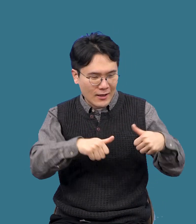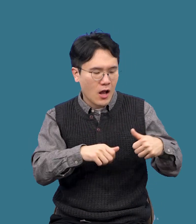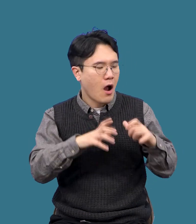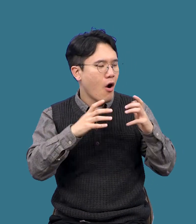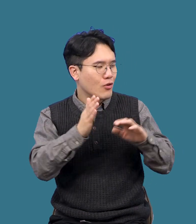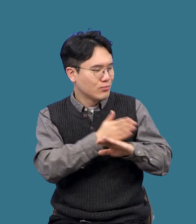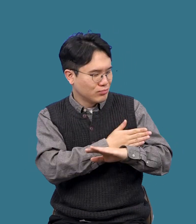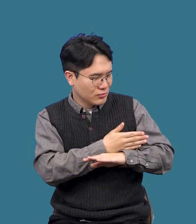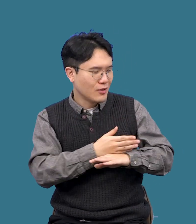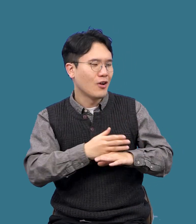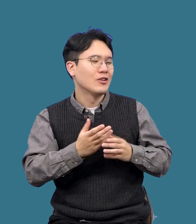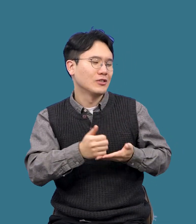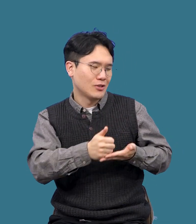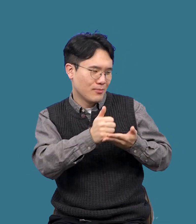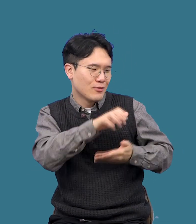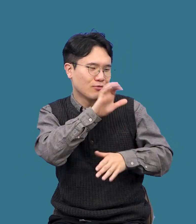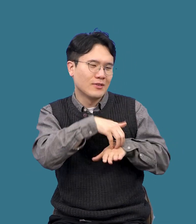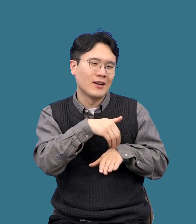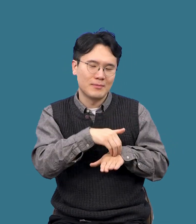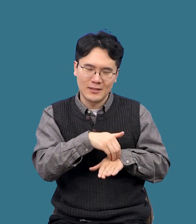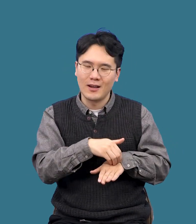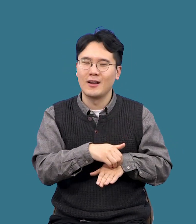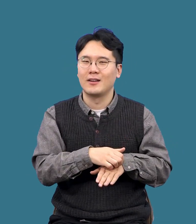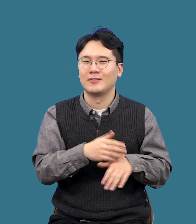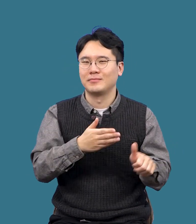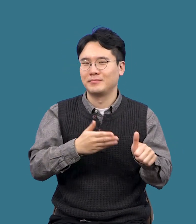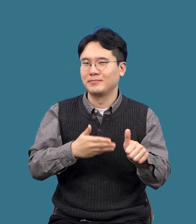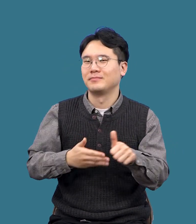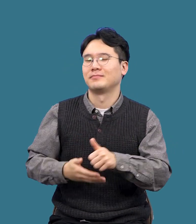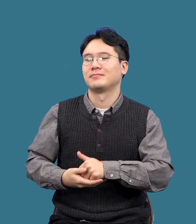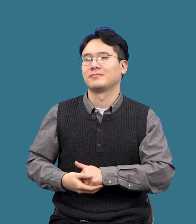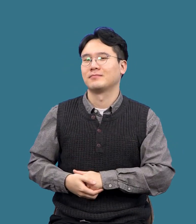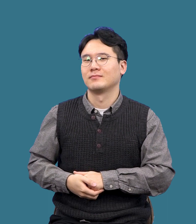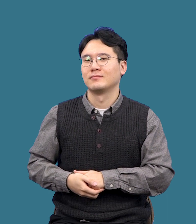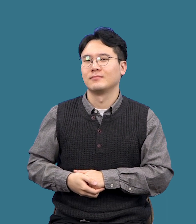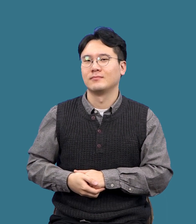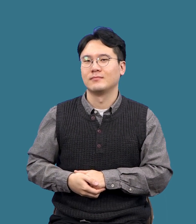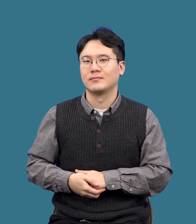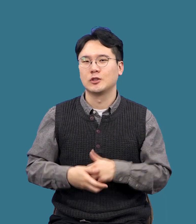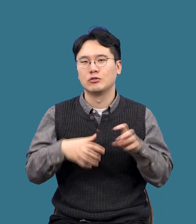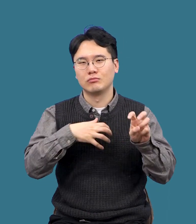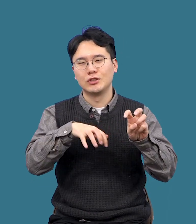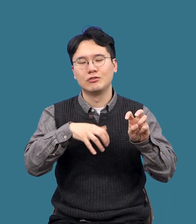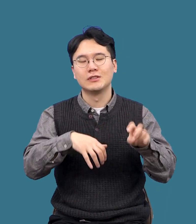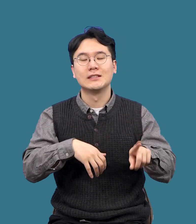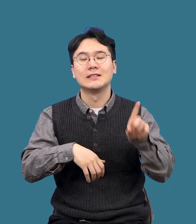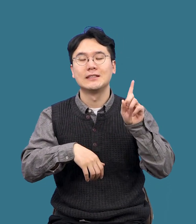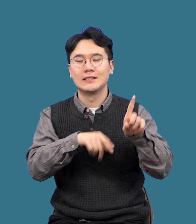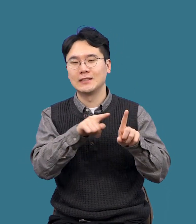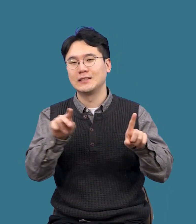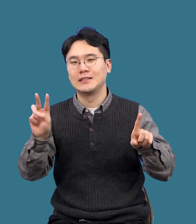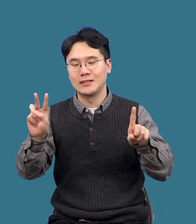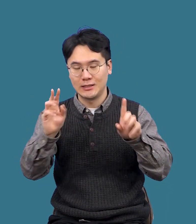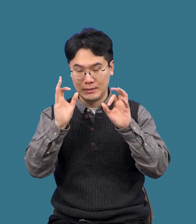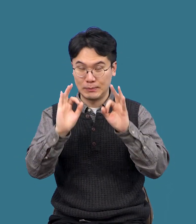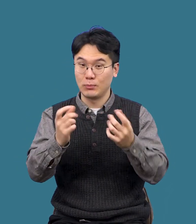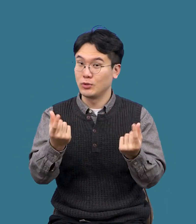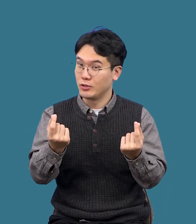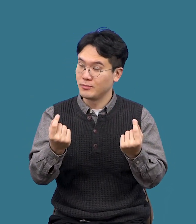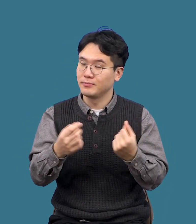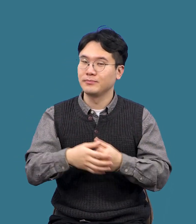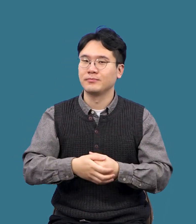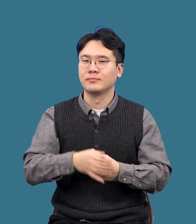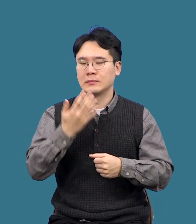훈련합시다. 우리가 이미 민수기 1장과 2장에서 본 것처럼 이스라엘 백성들의